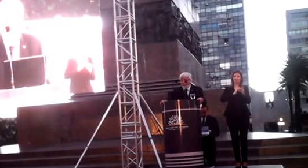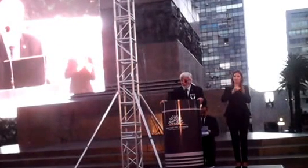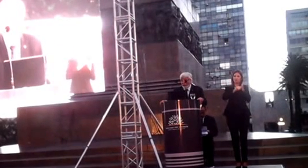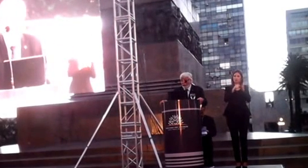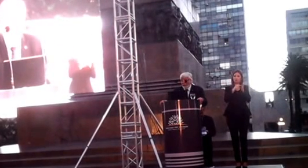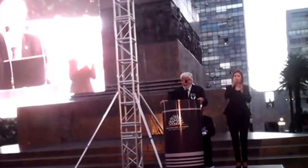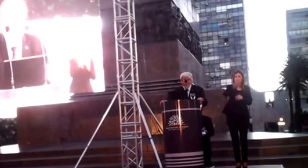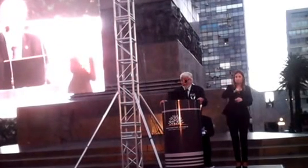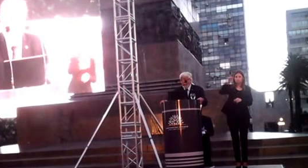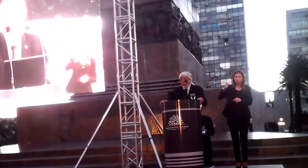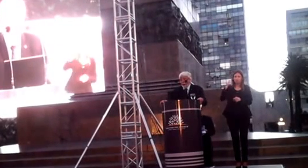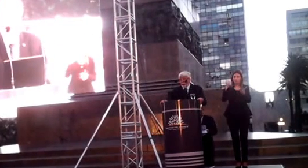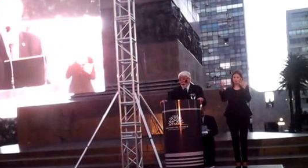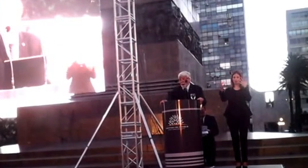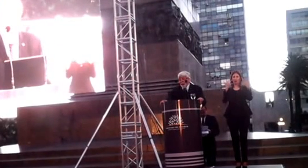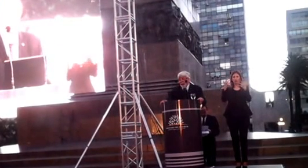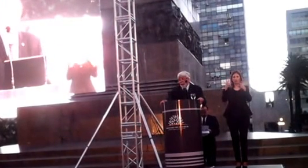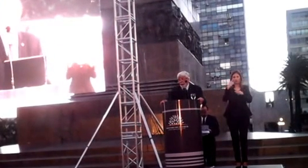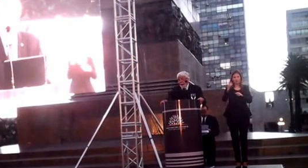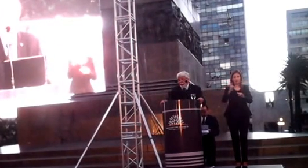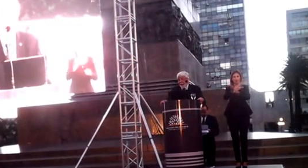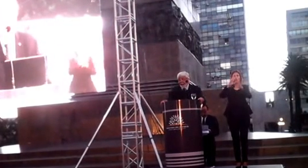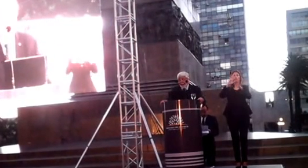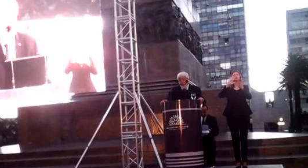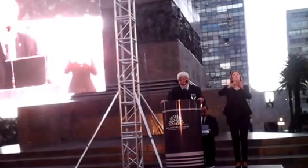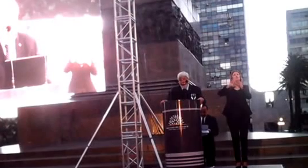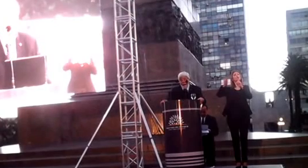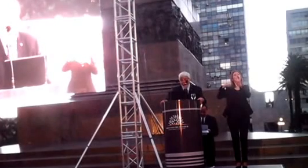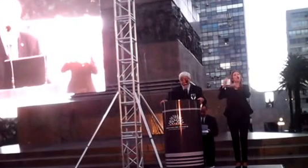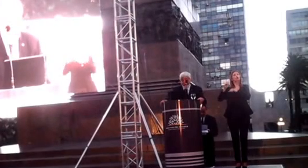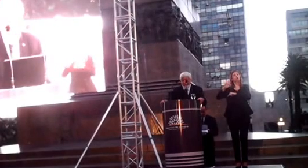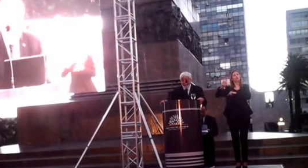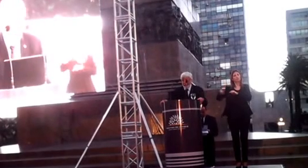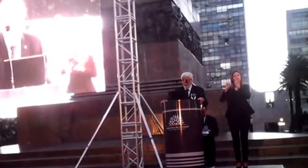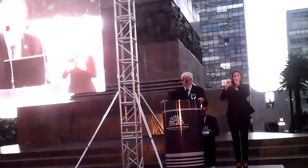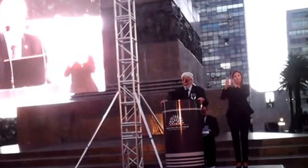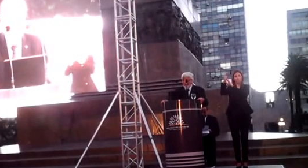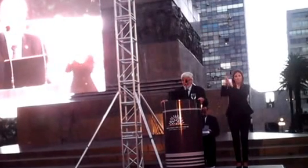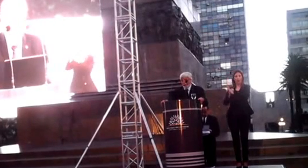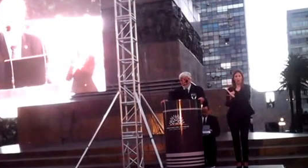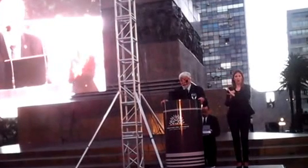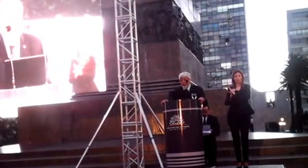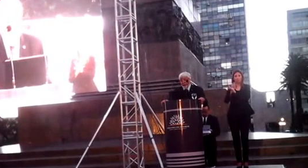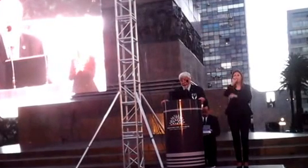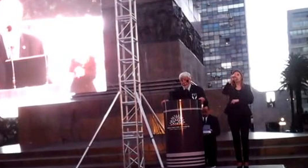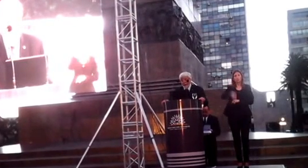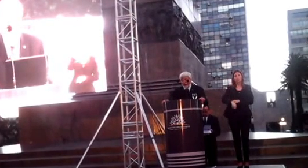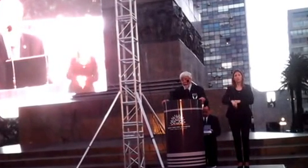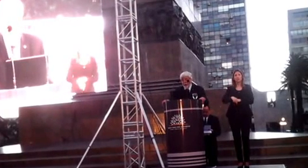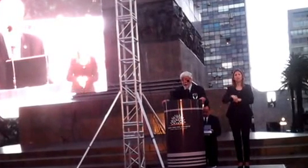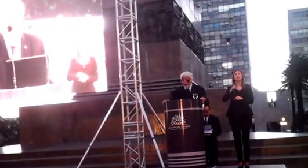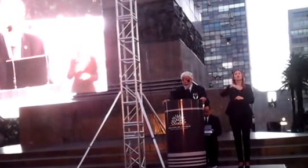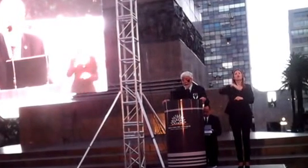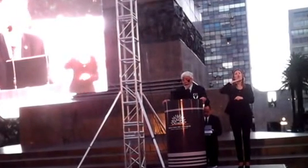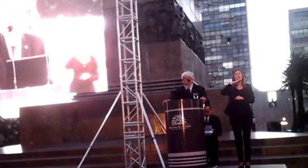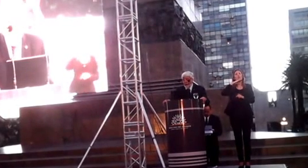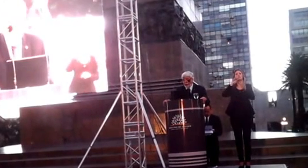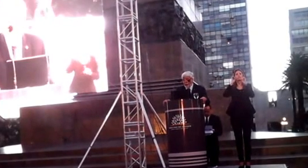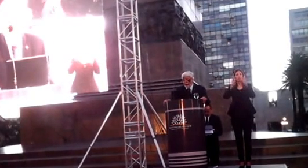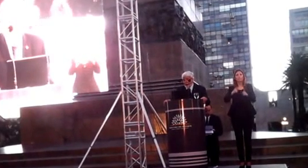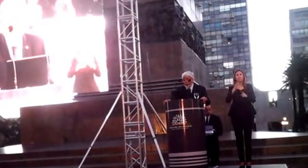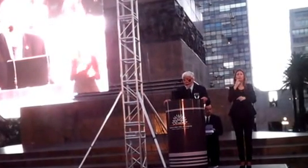impactan notablemente sobre otros delitos que también han bajado en Montevideo, Canelones y